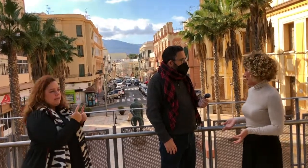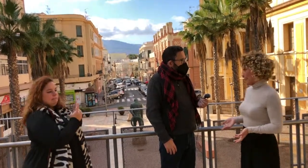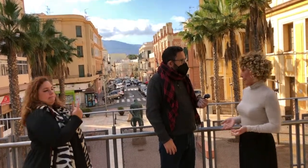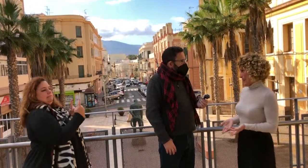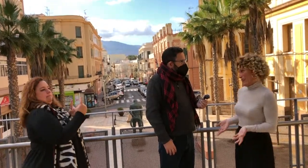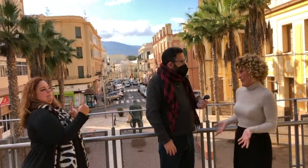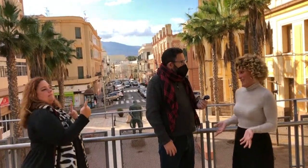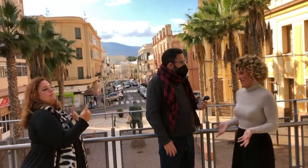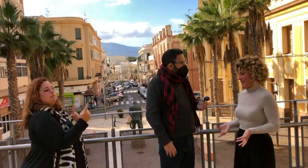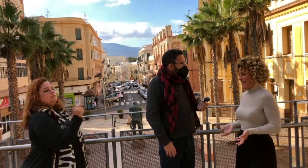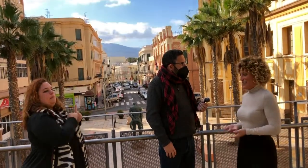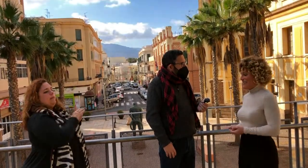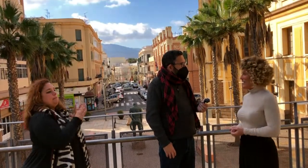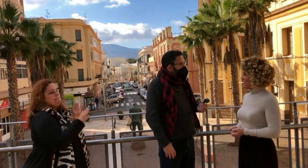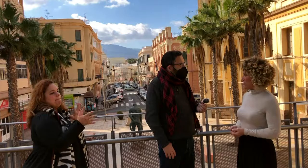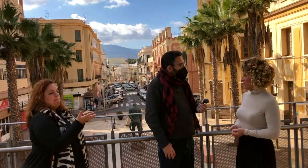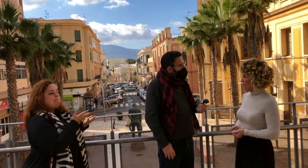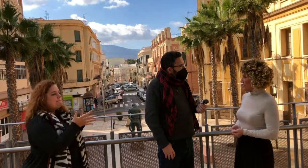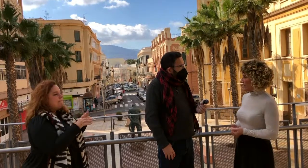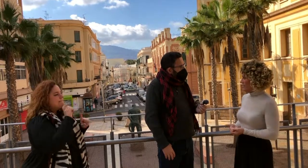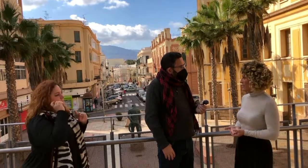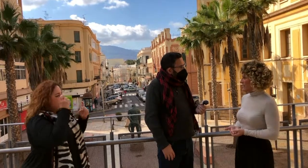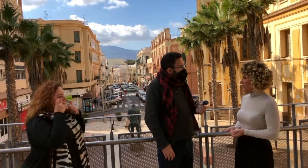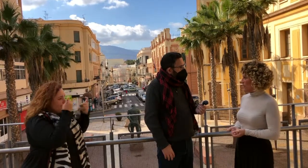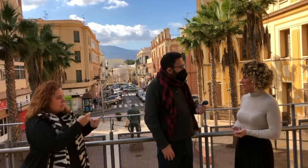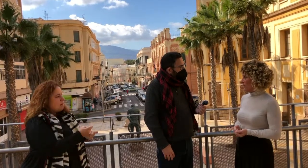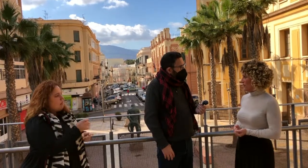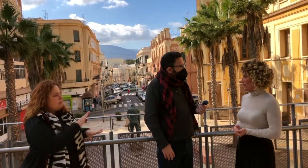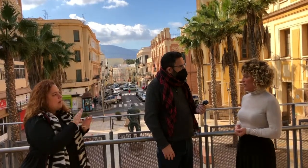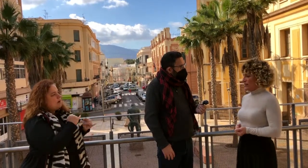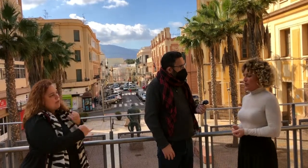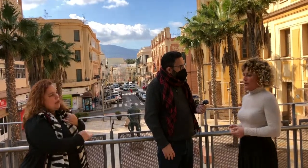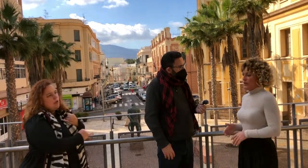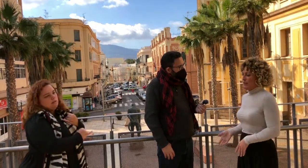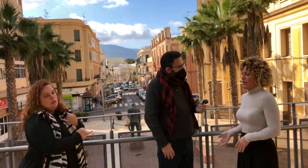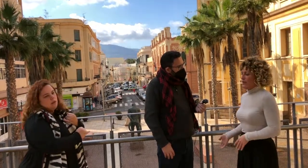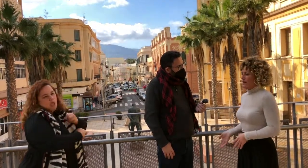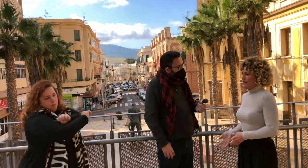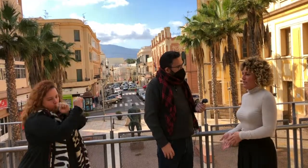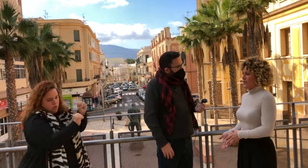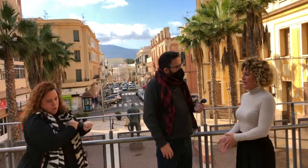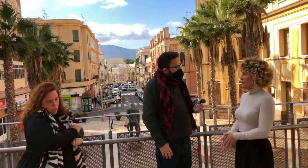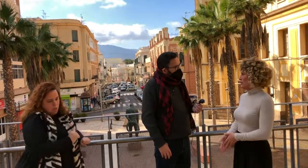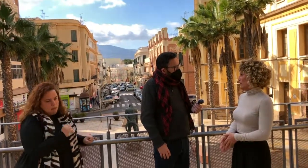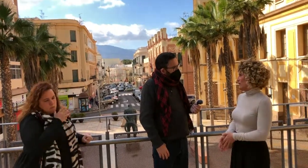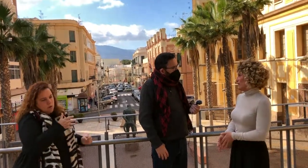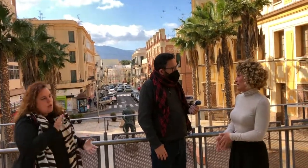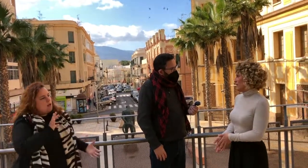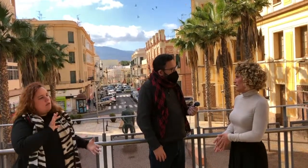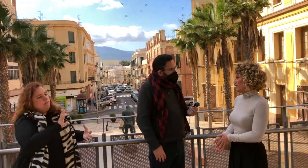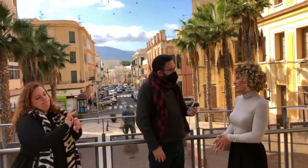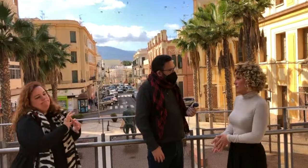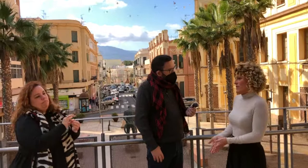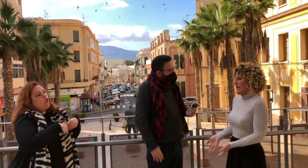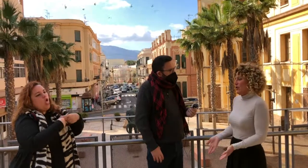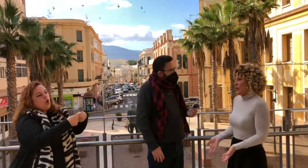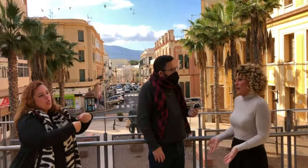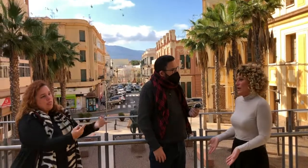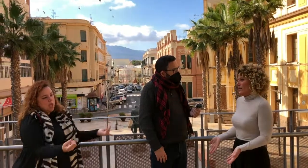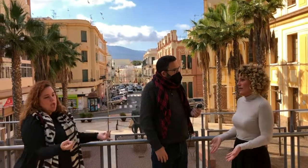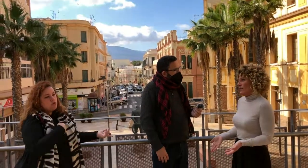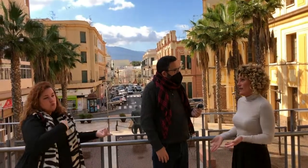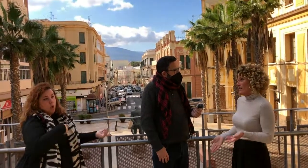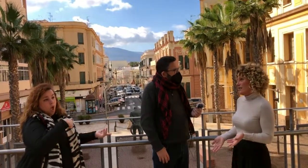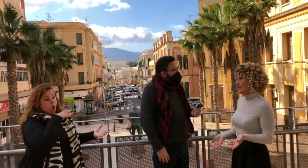final se hace imposible y siempre se crean unos lazos. Yo, por ejemplo, con la chica con la que estoy trabajando, la